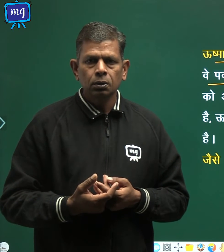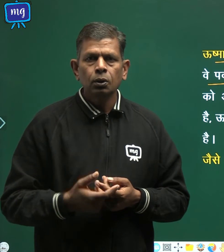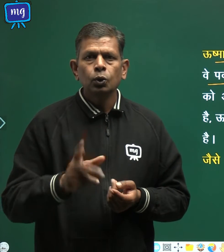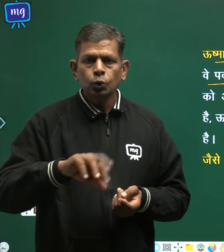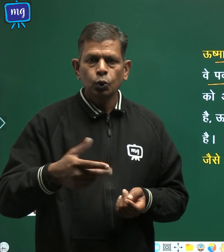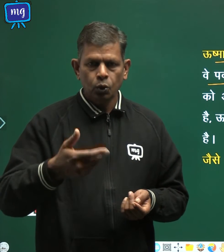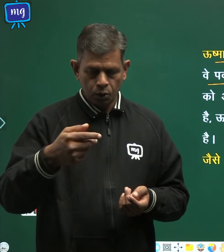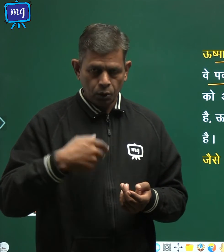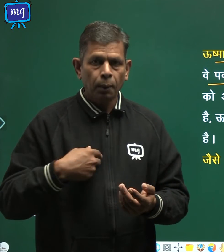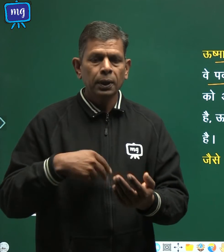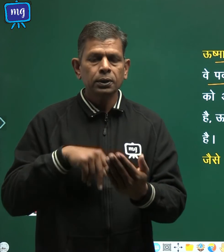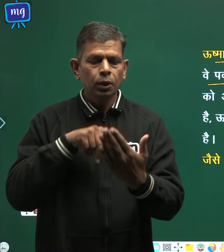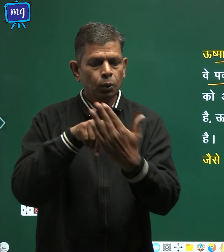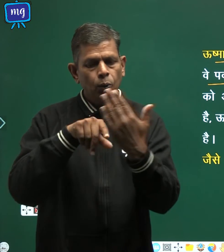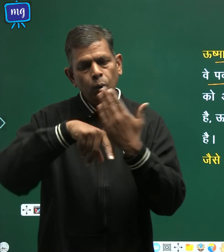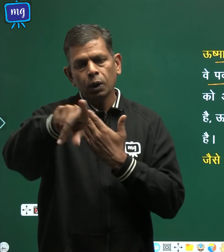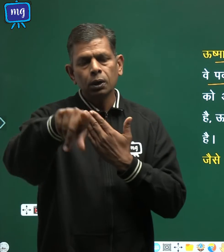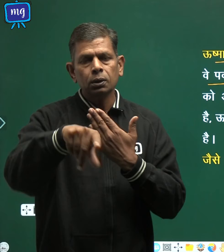जो अपने से होकर